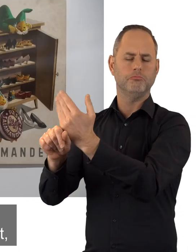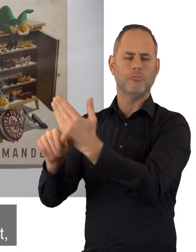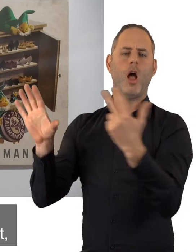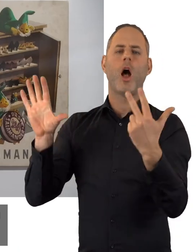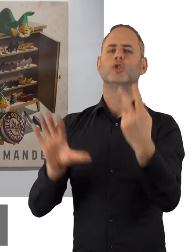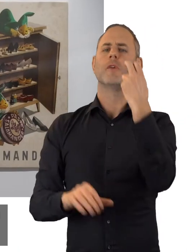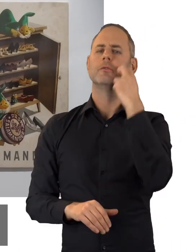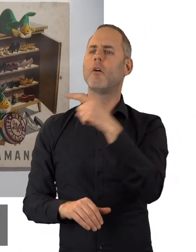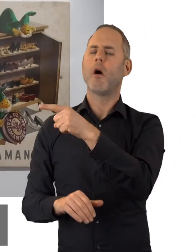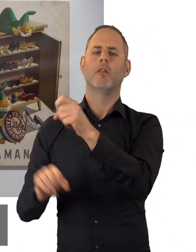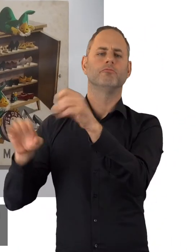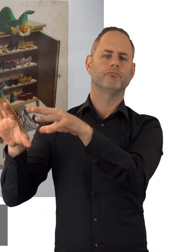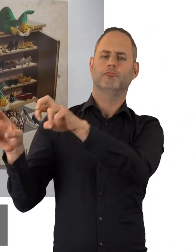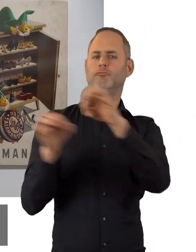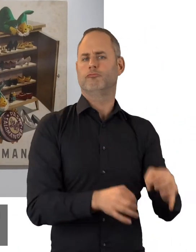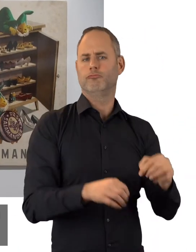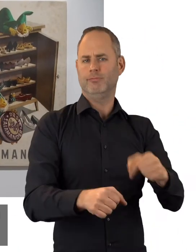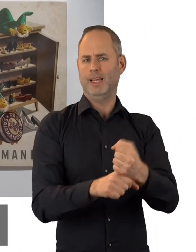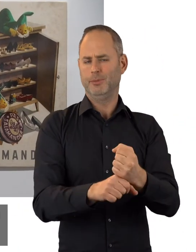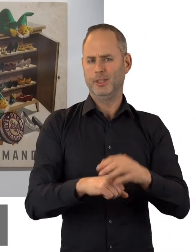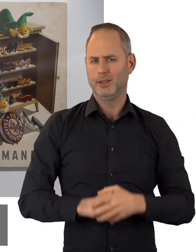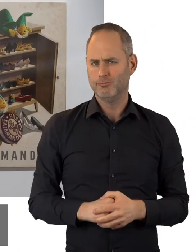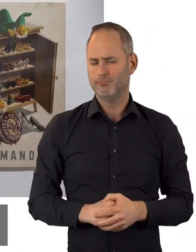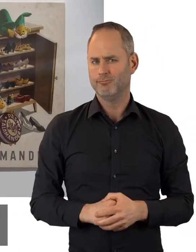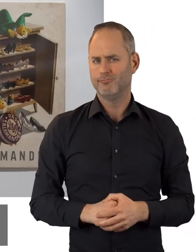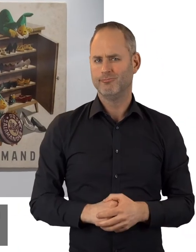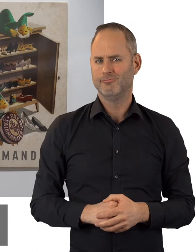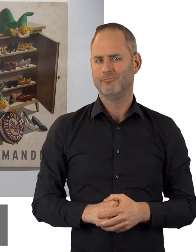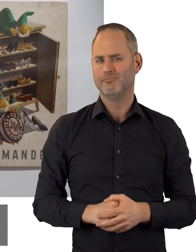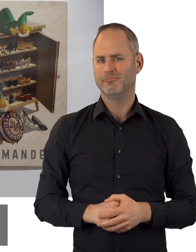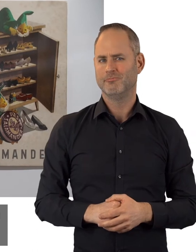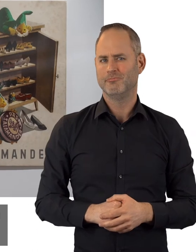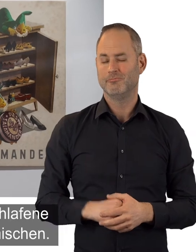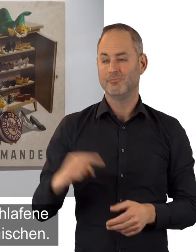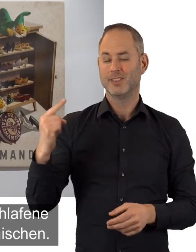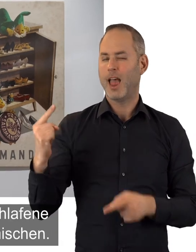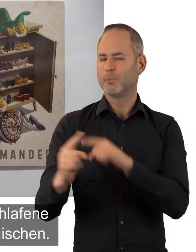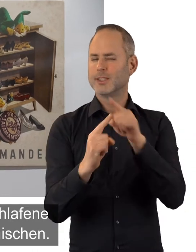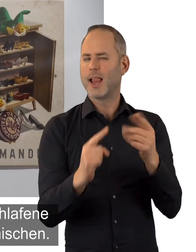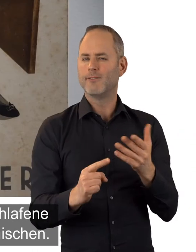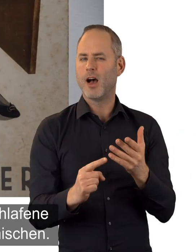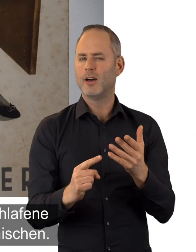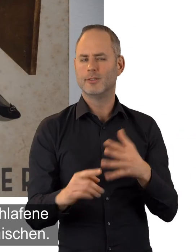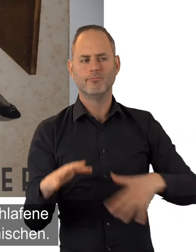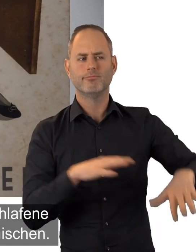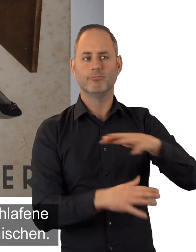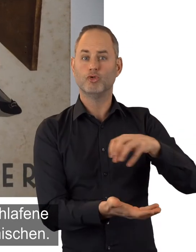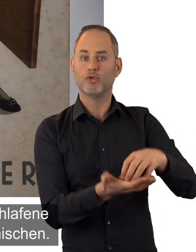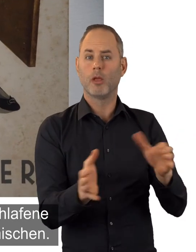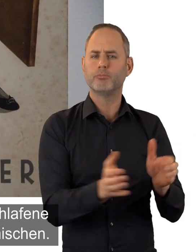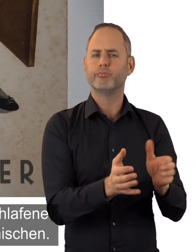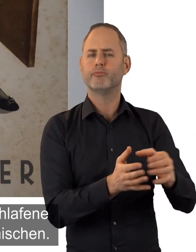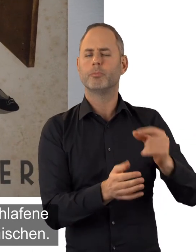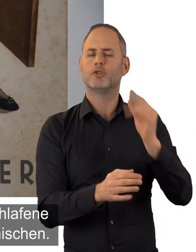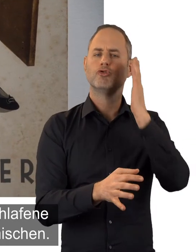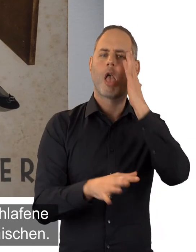kam dann mit 28 Jahren nach Kempten. Seine Devise war, dieses